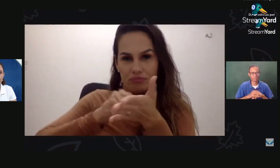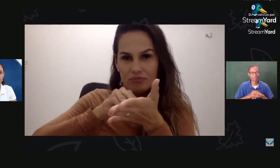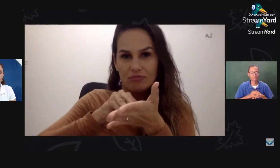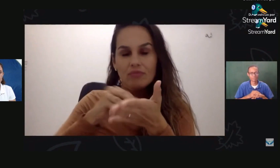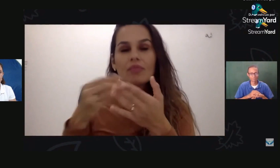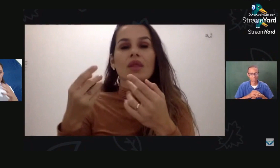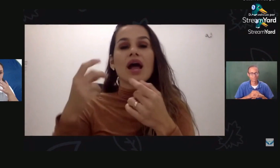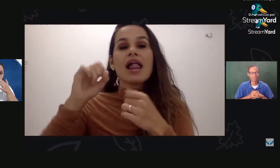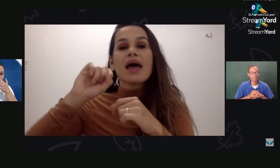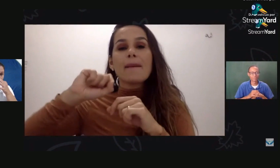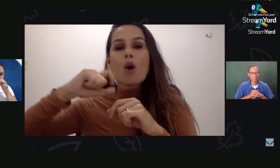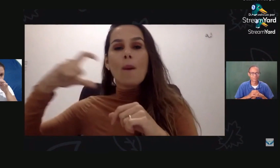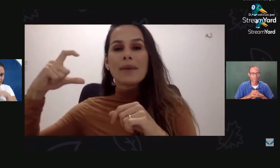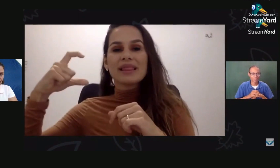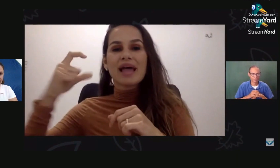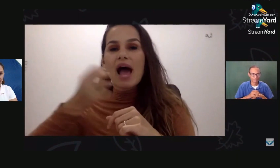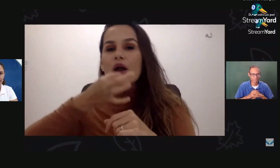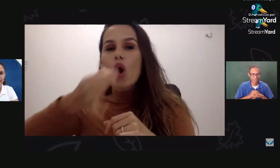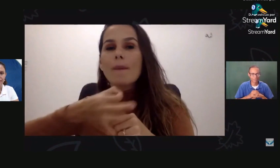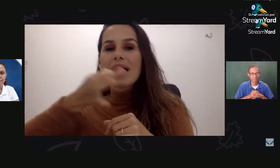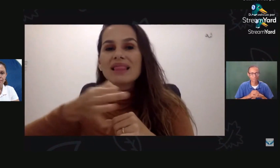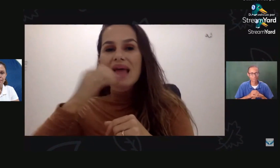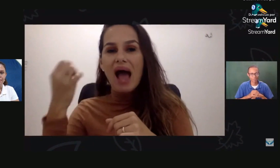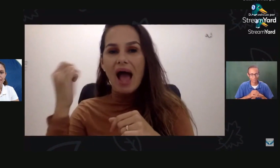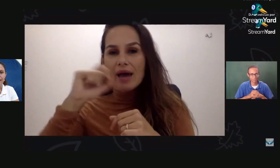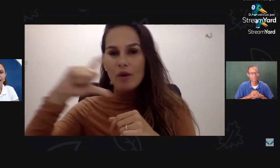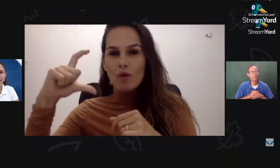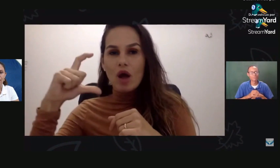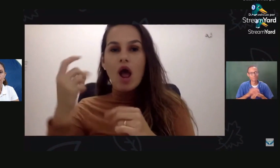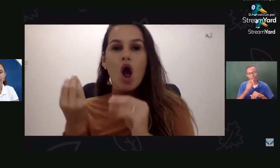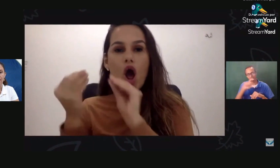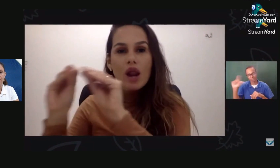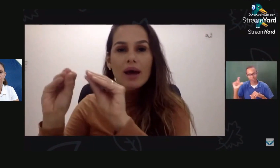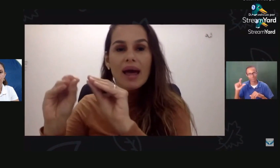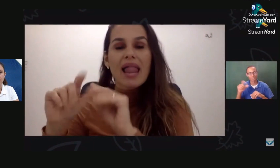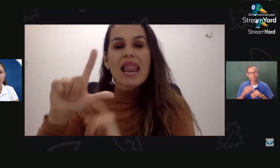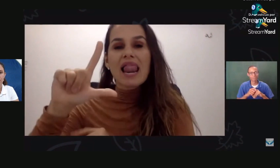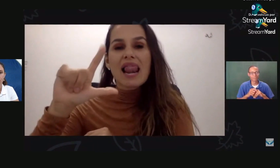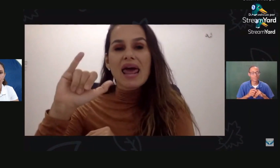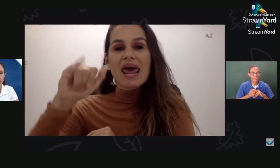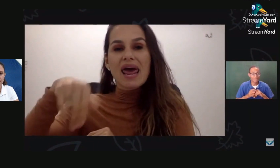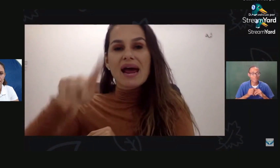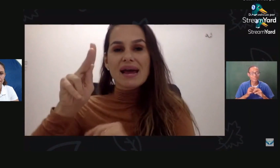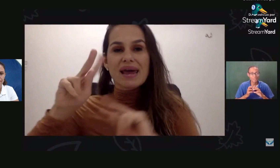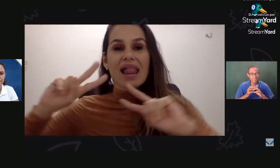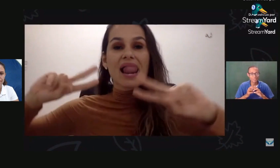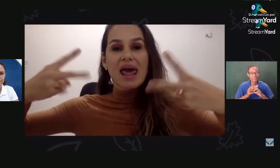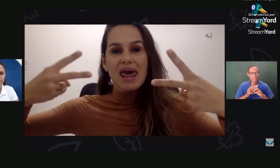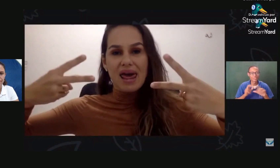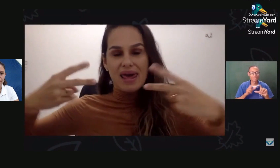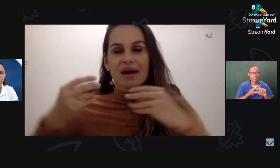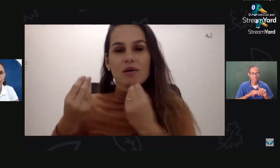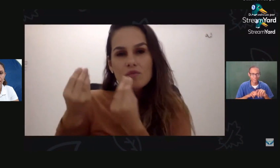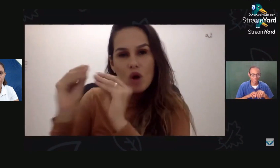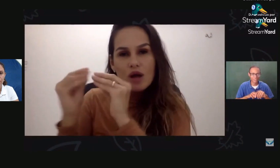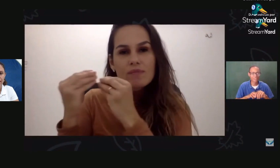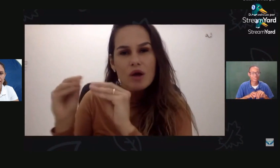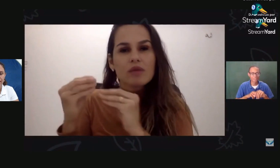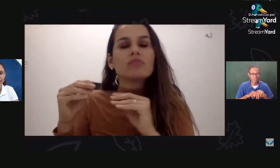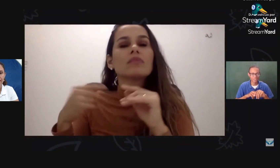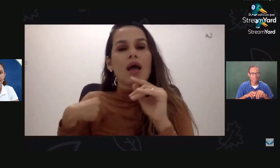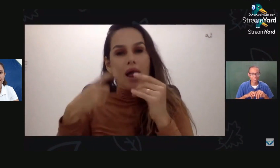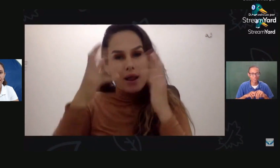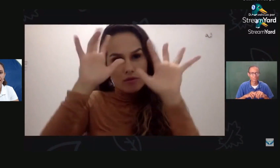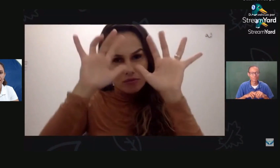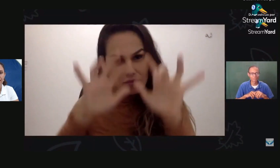fazia o vídeo, colocava ali, né? E aí colocava as argumentações e colocava o